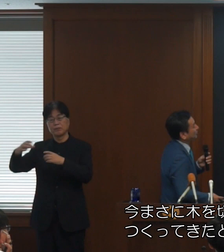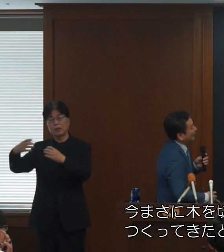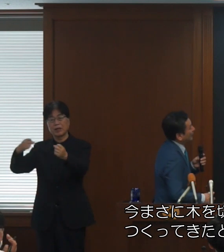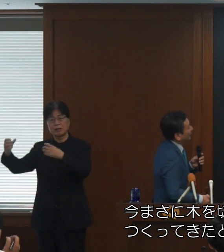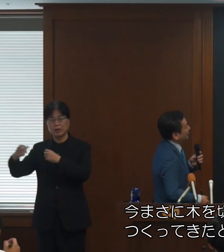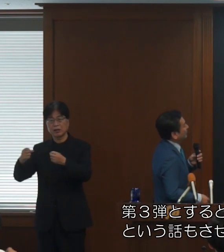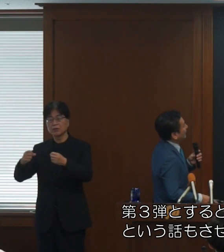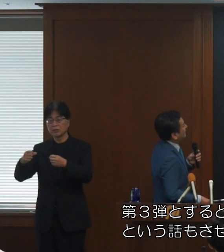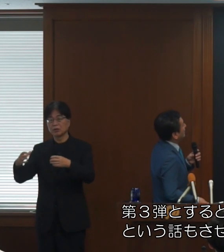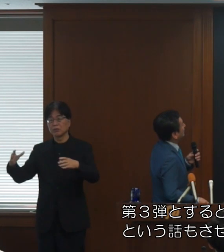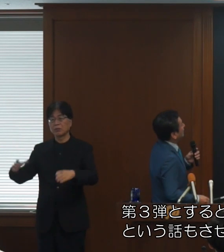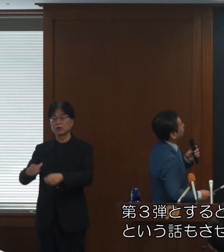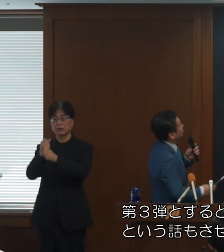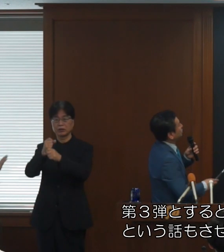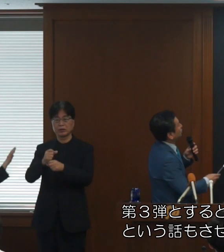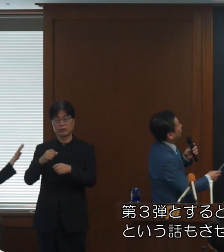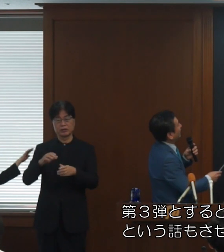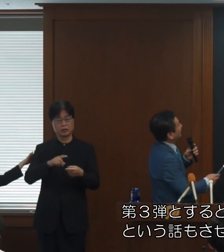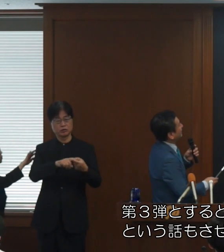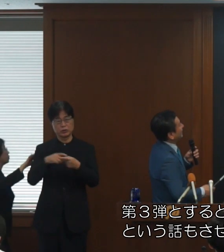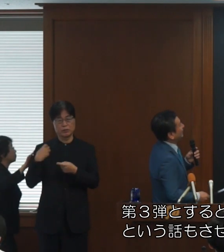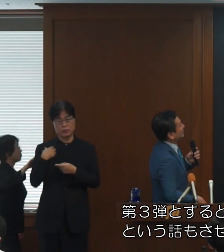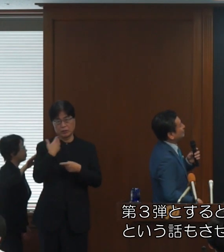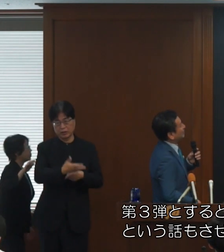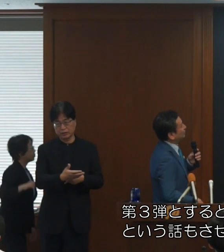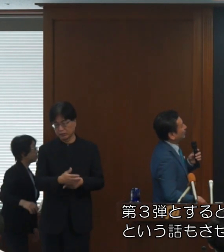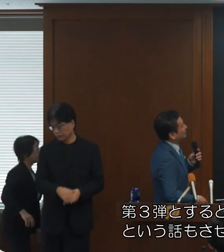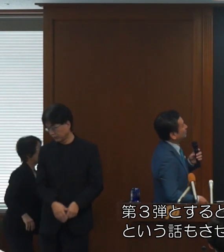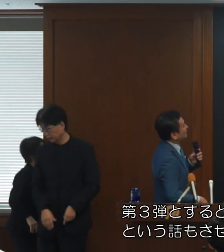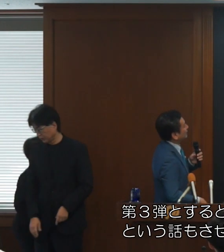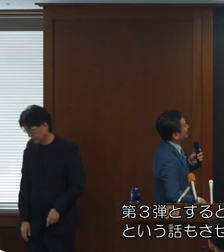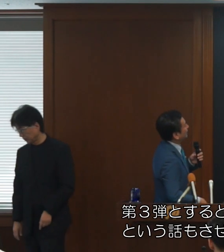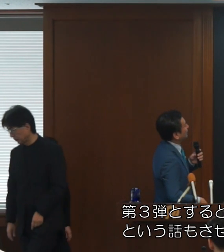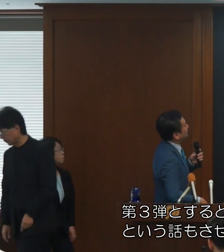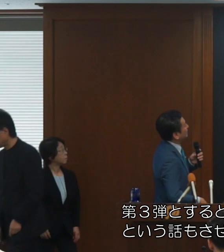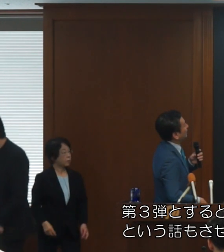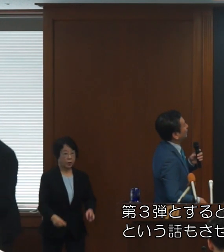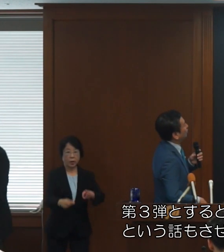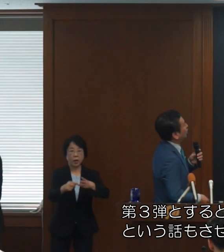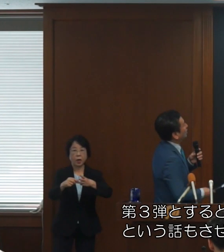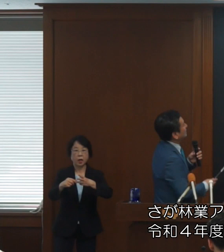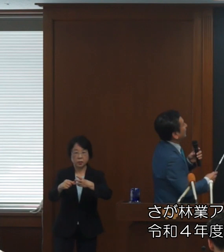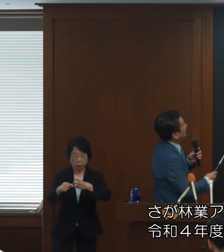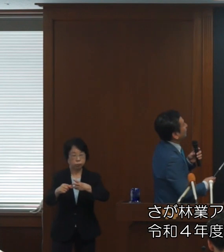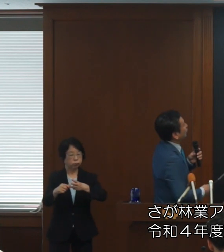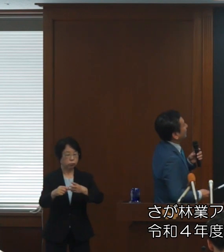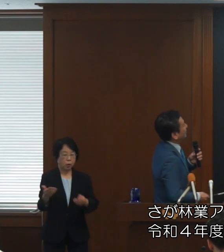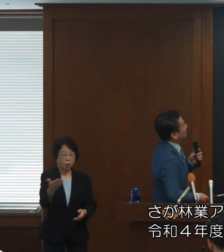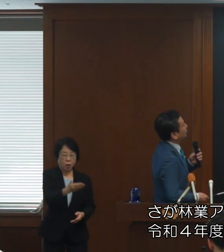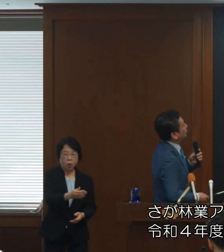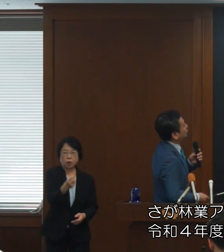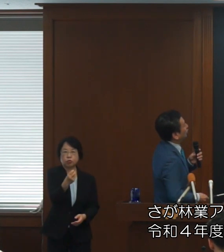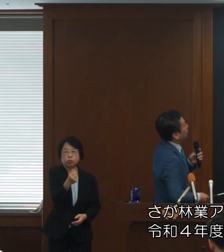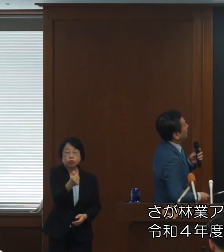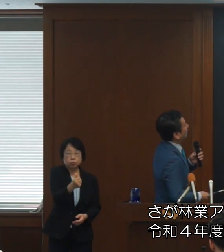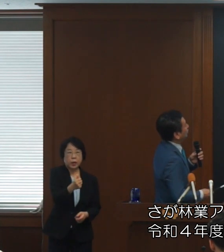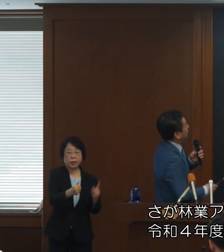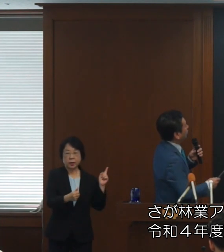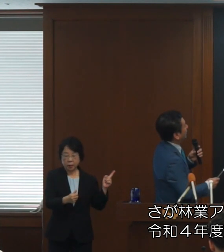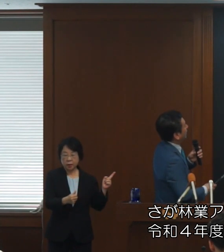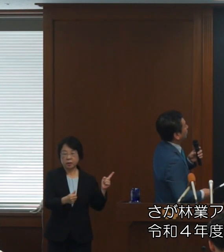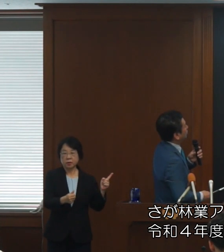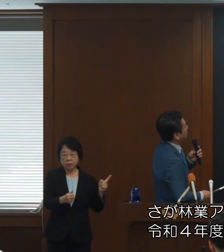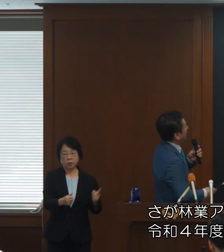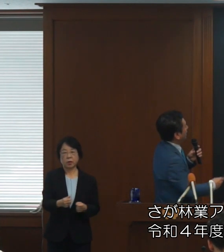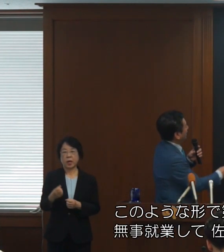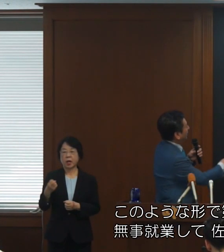です第3弾とするとやはり担い手が少ないという話もさせていただきましたけれども佐賀人形アカデミーというのを